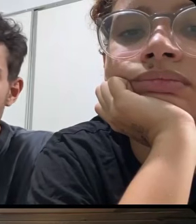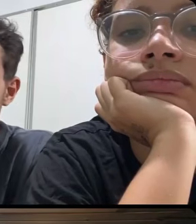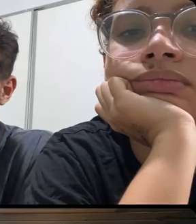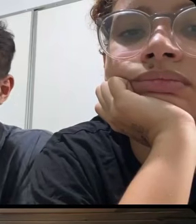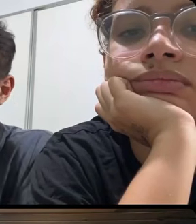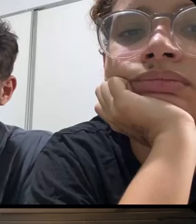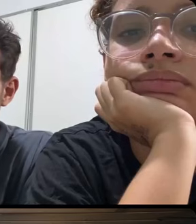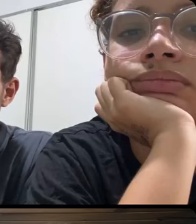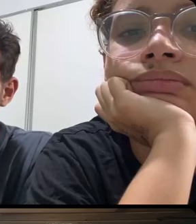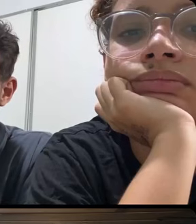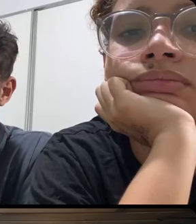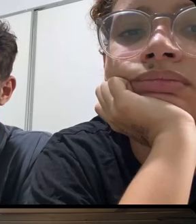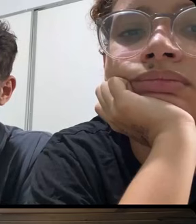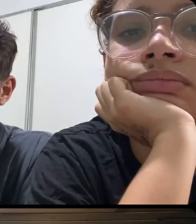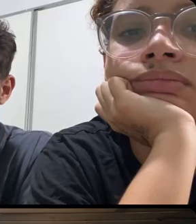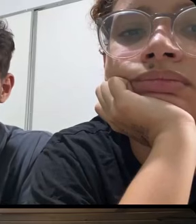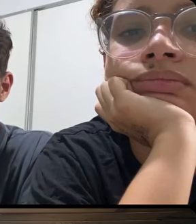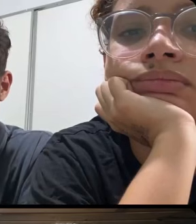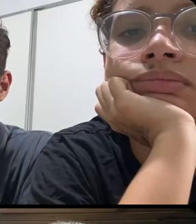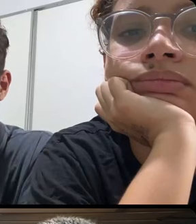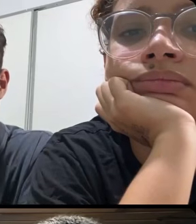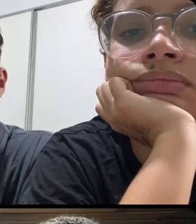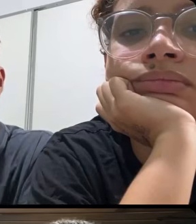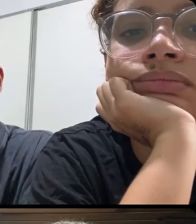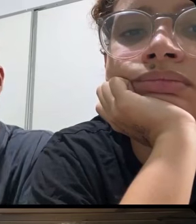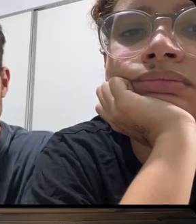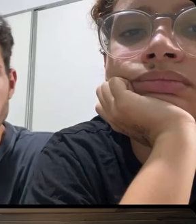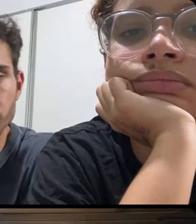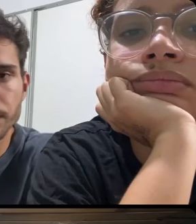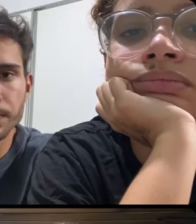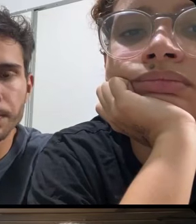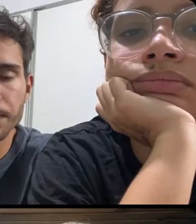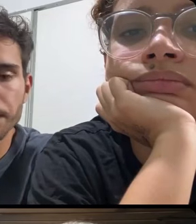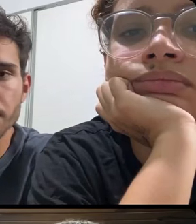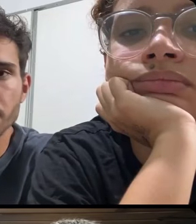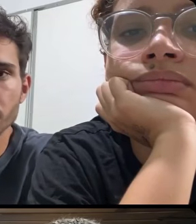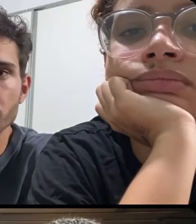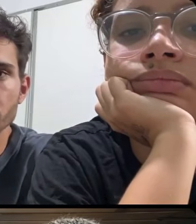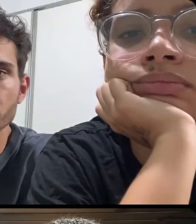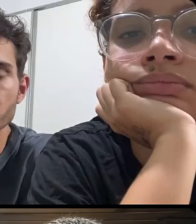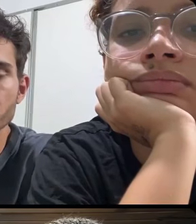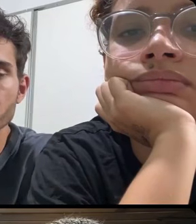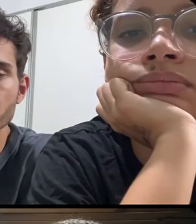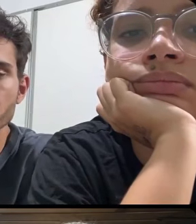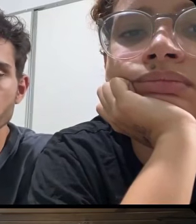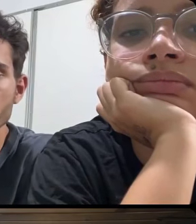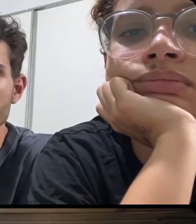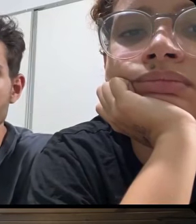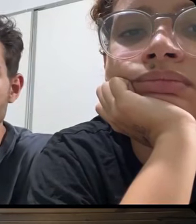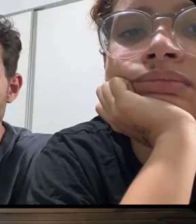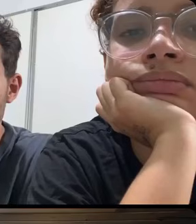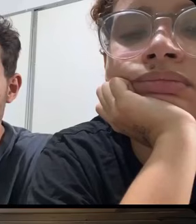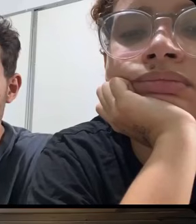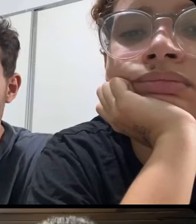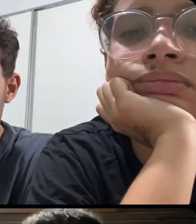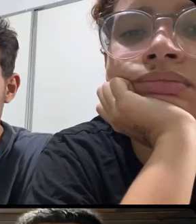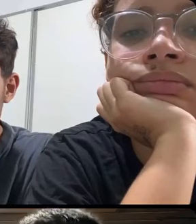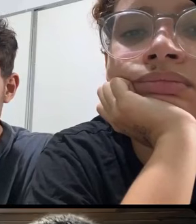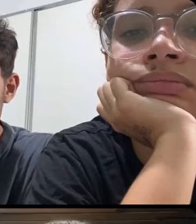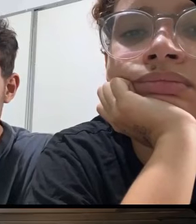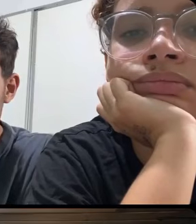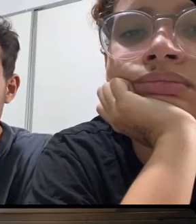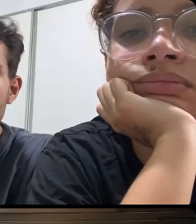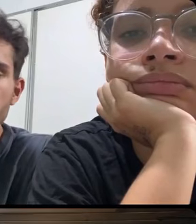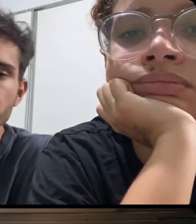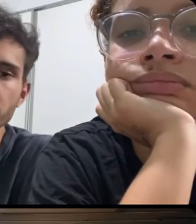digo assim, e todo mundo precisa, todo mundo precisa estar no caminho de Deus, né? Que quando realmente tiver um encontro,